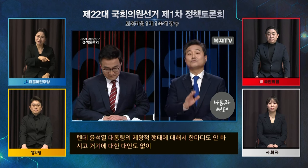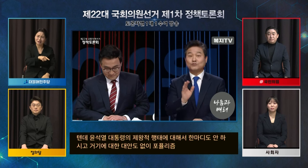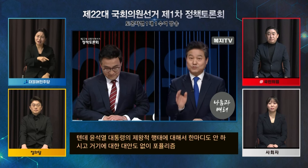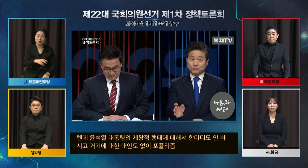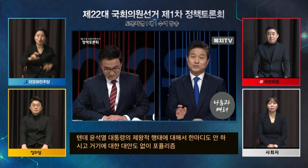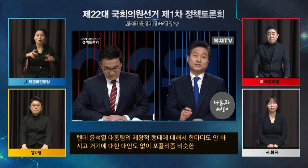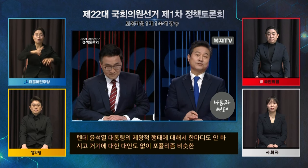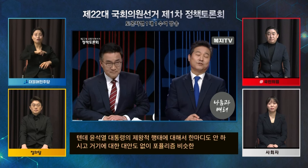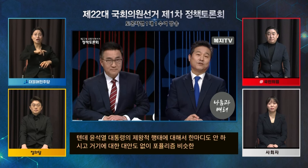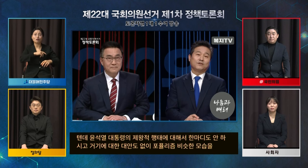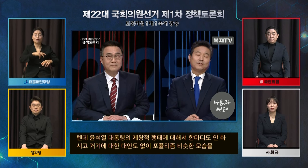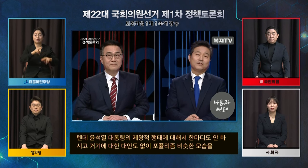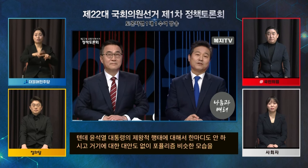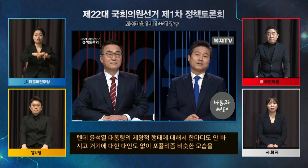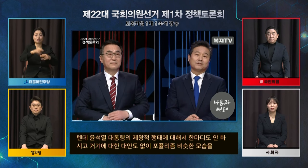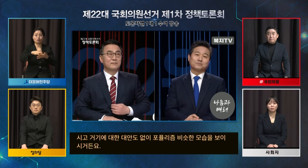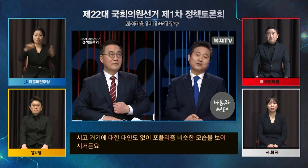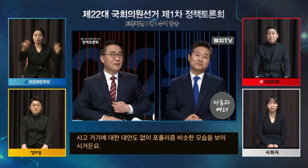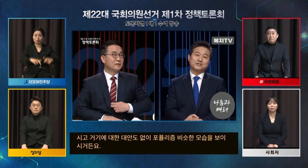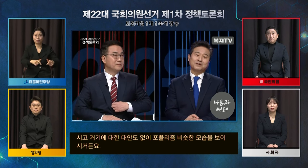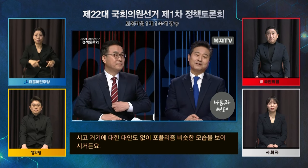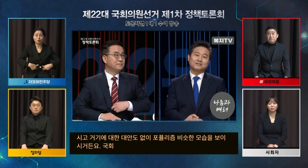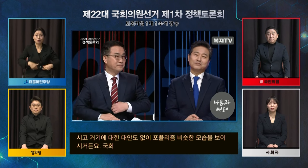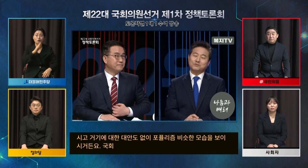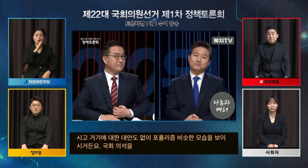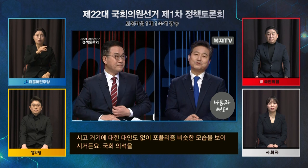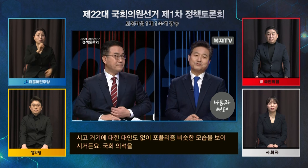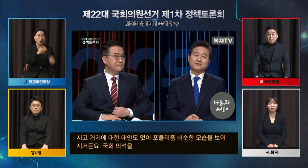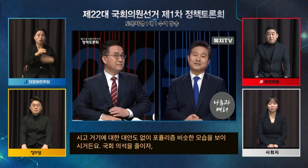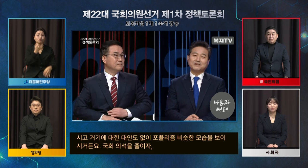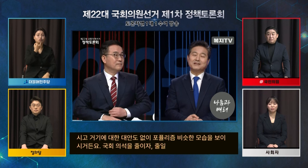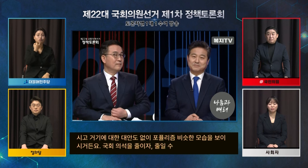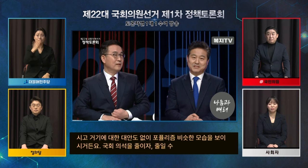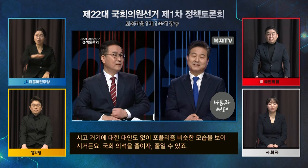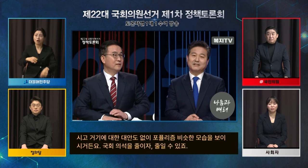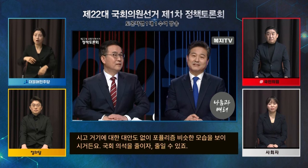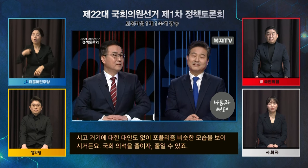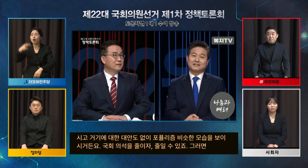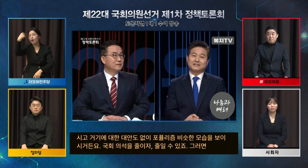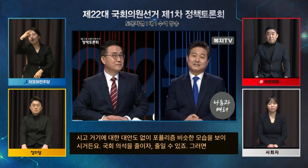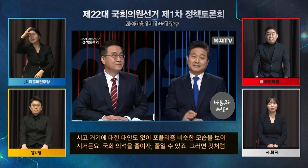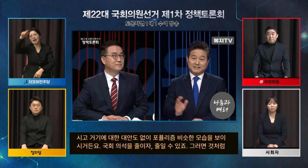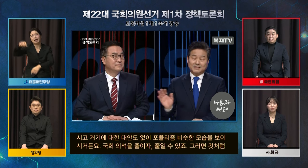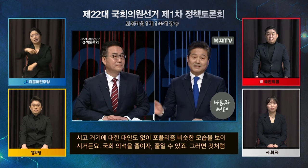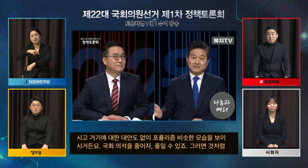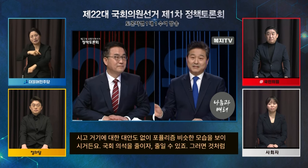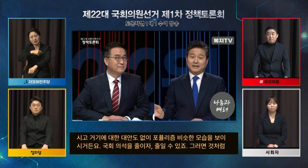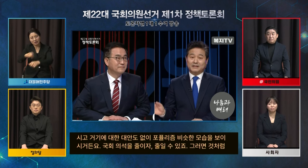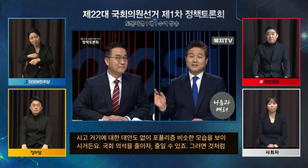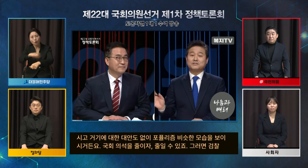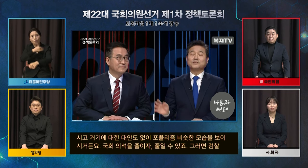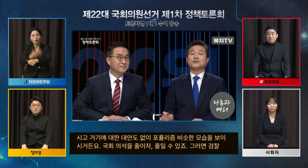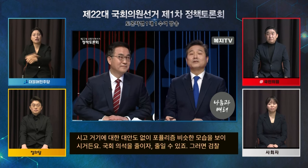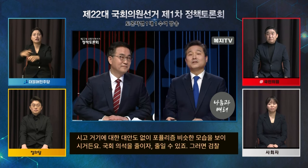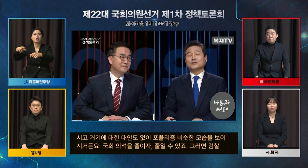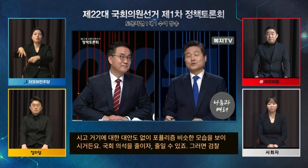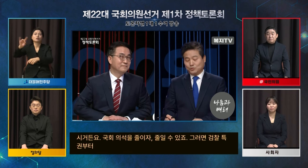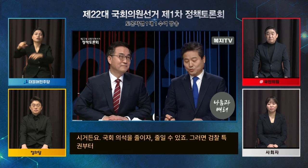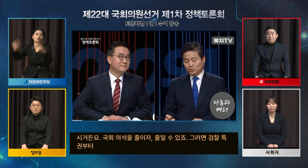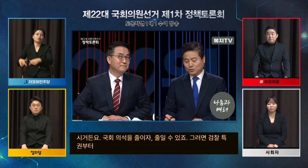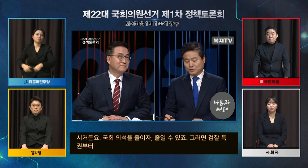줄일 수도 있죠. 그럼 검찰 특권부터 줄여야 되는 거 아닙니까? 네. 답변 시간 30초 보장하셔야 됩니다. 그래서